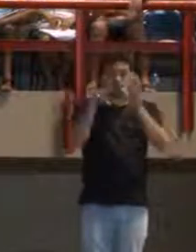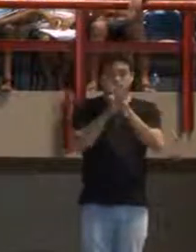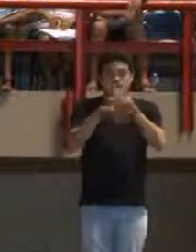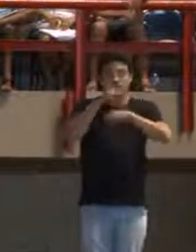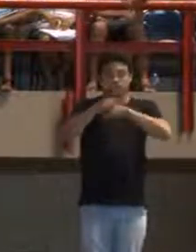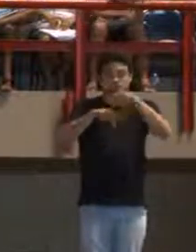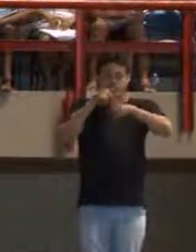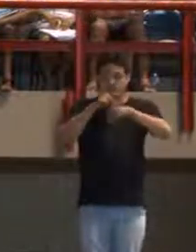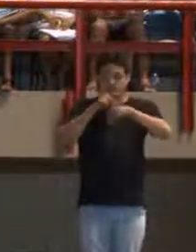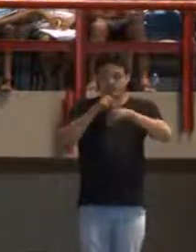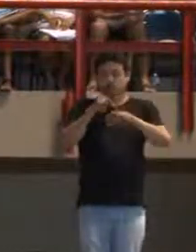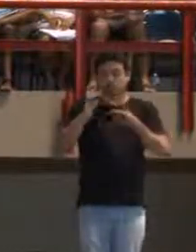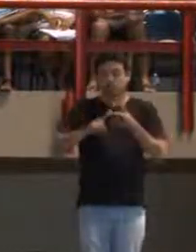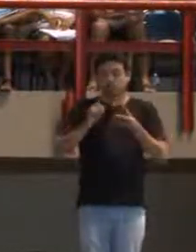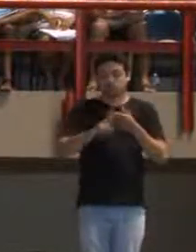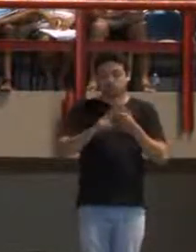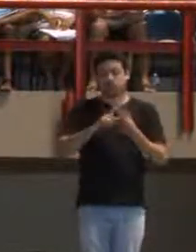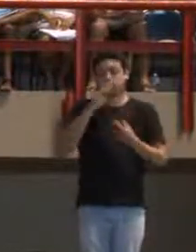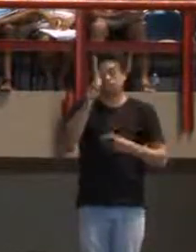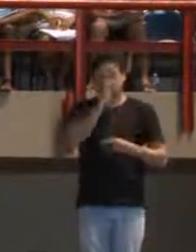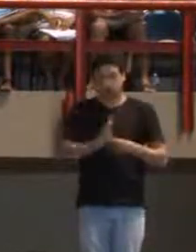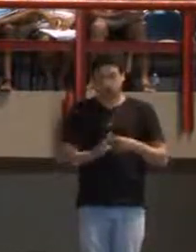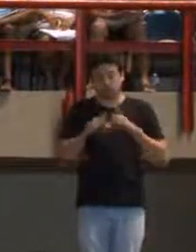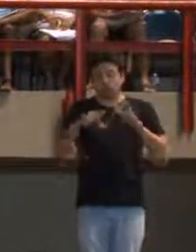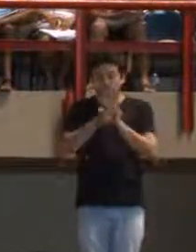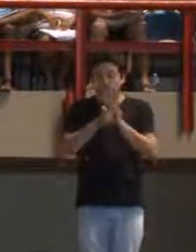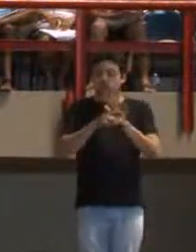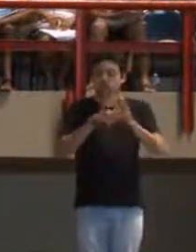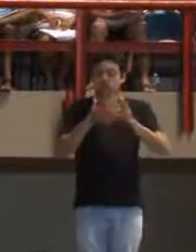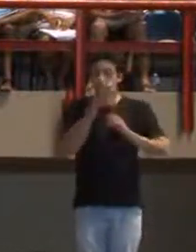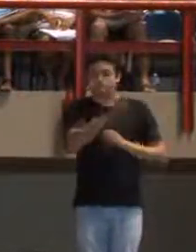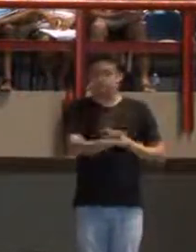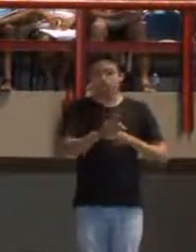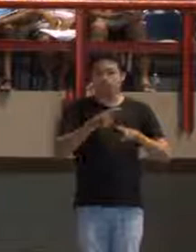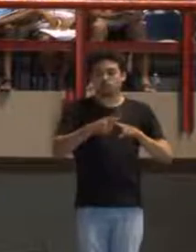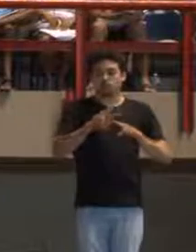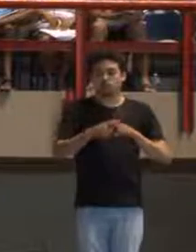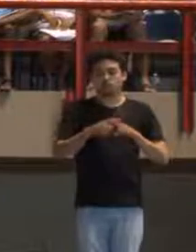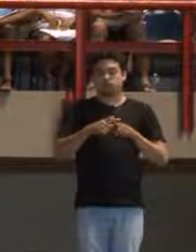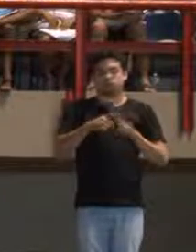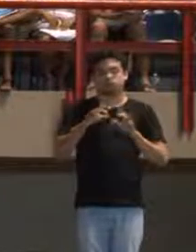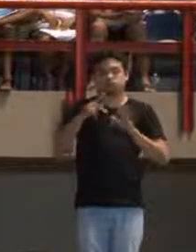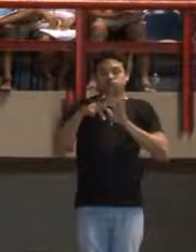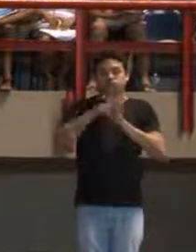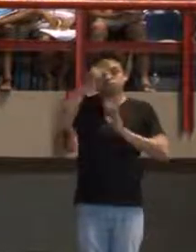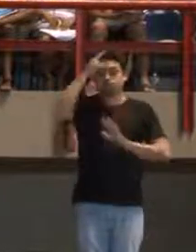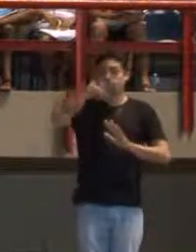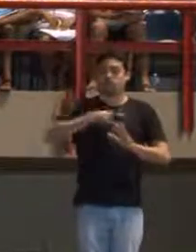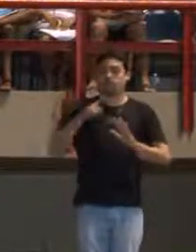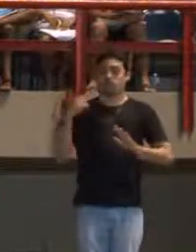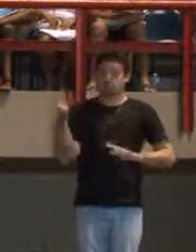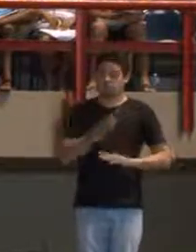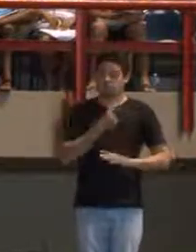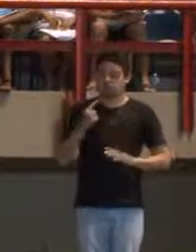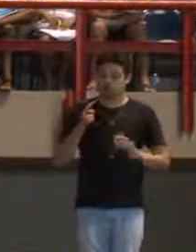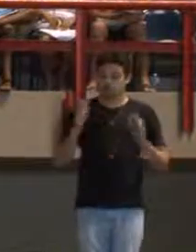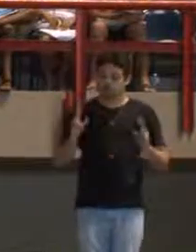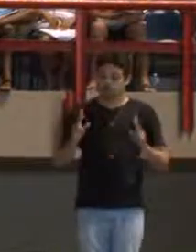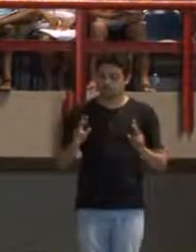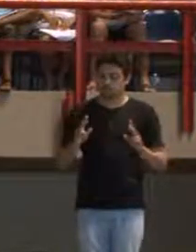governo brasileiro e o Brasil não abre mão de que a Amazônia seja exclusivamente nossa.